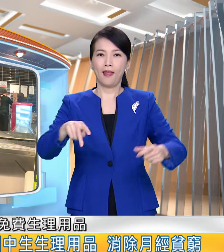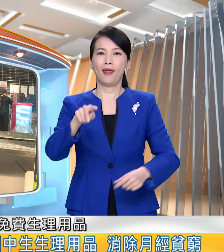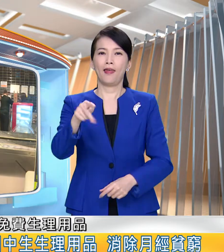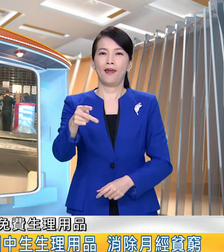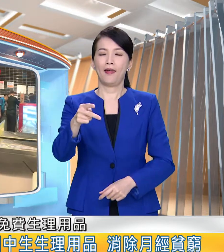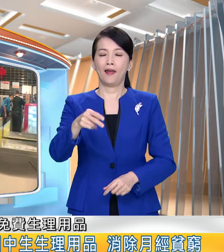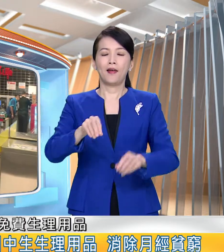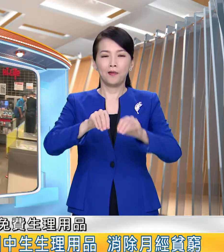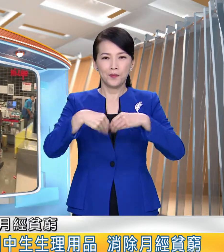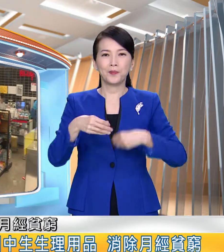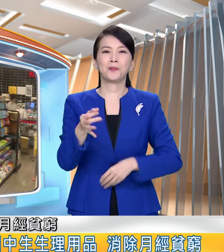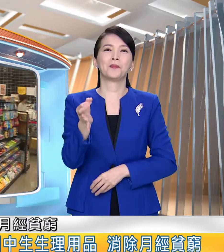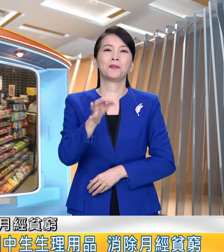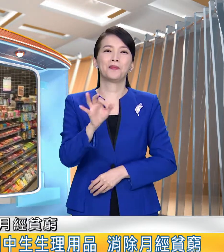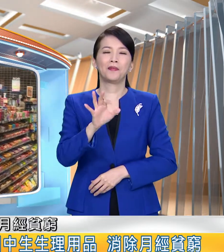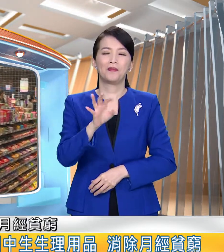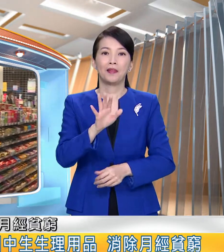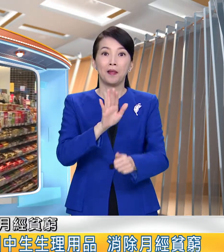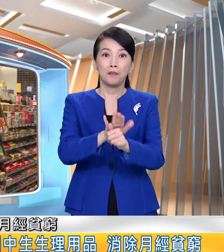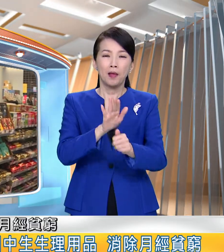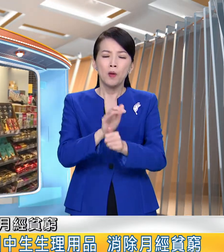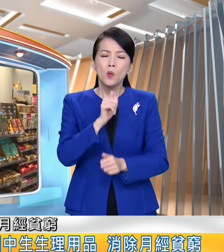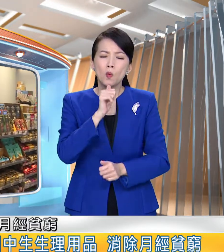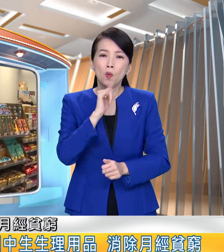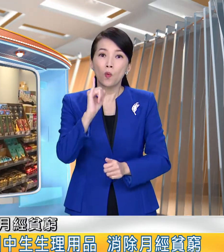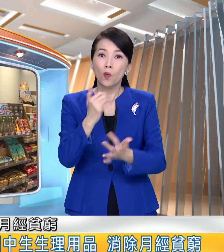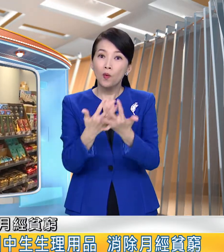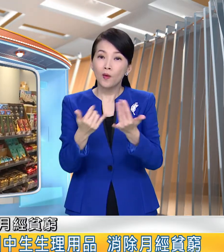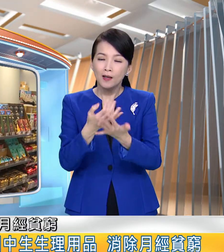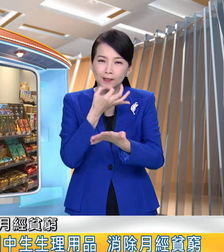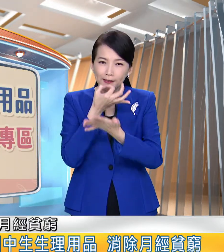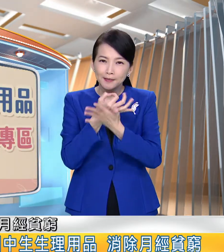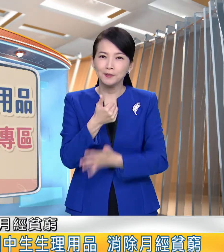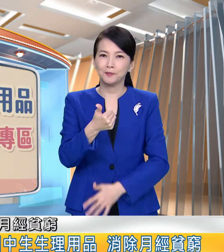品，希望能够更消除月经贫穷。